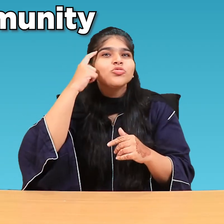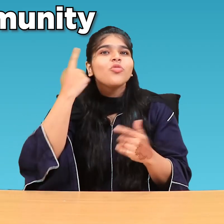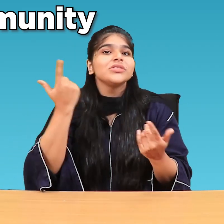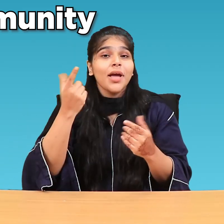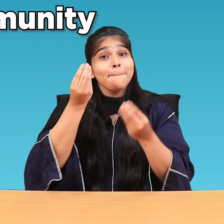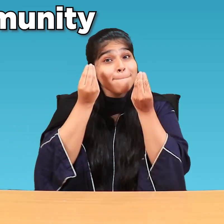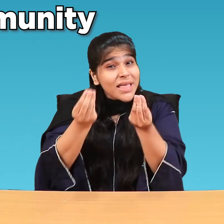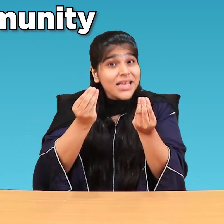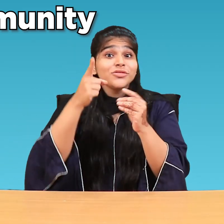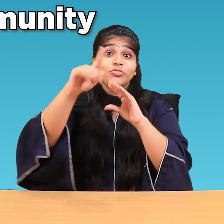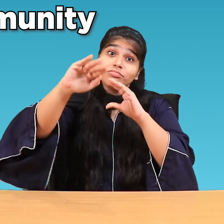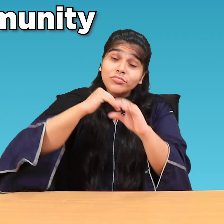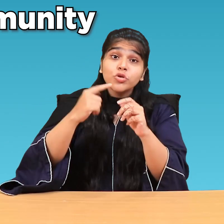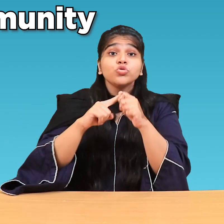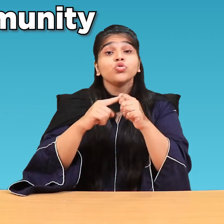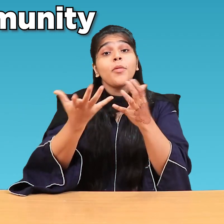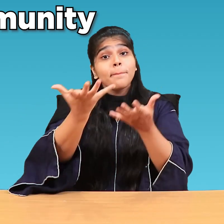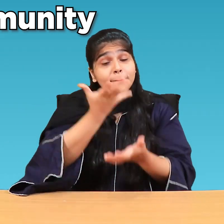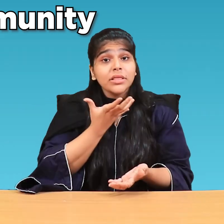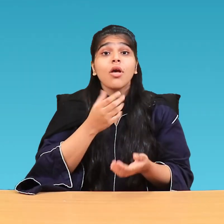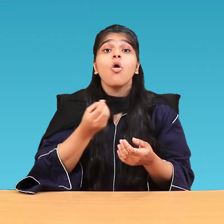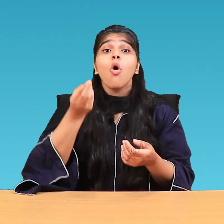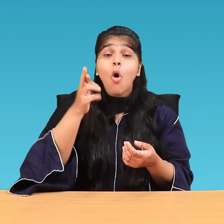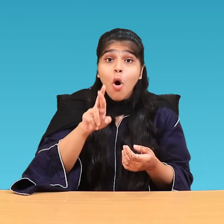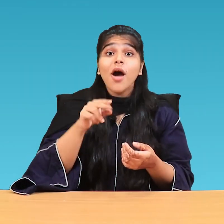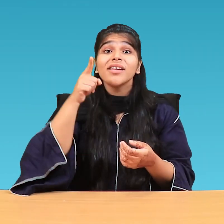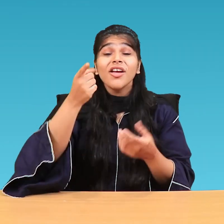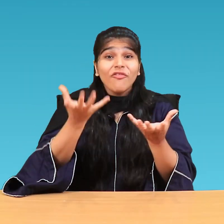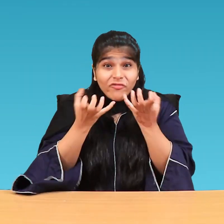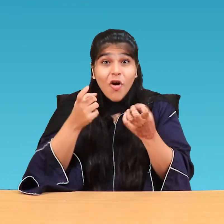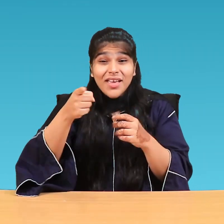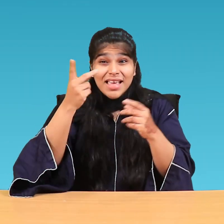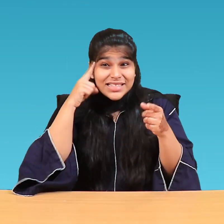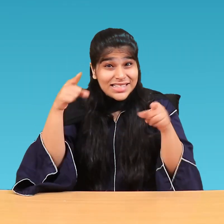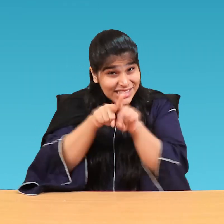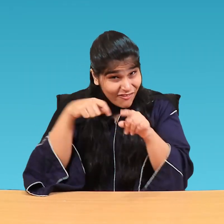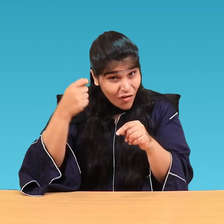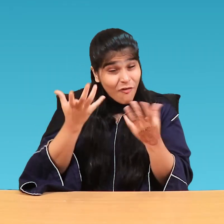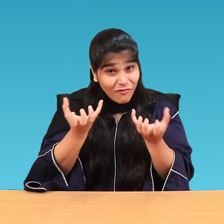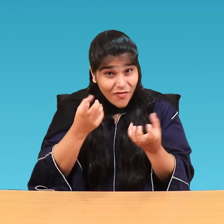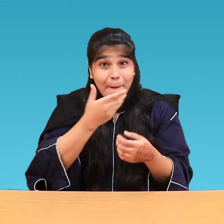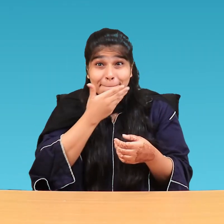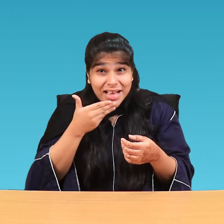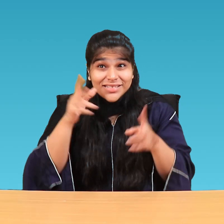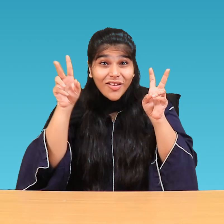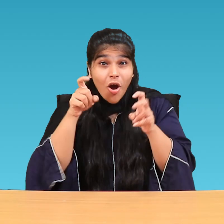लेट अस नो इन द कमेंट्स। ऑल्सो अगर आप चाहते हैं कि हम और इस तरीके के टॉपिक्स शेयर करें आपके